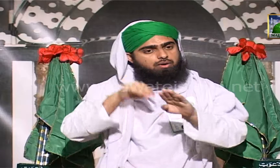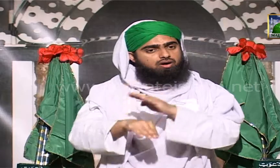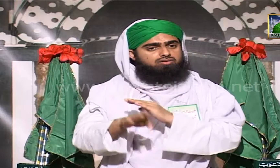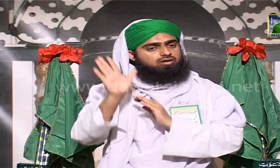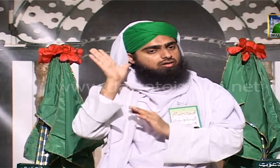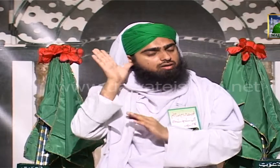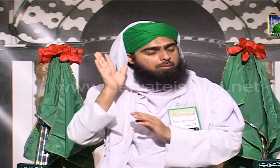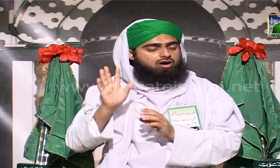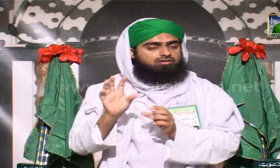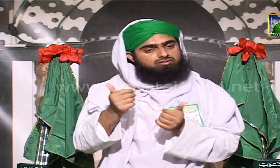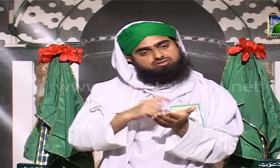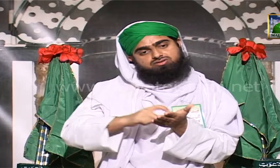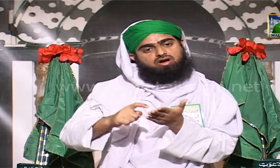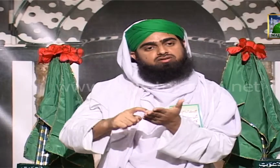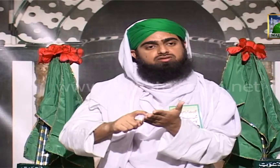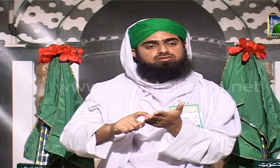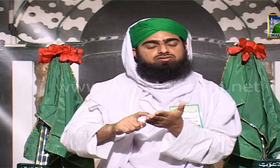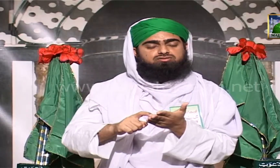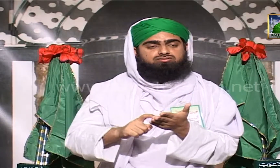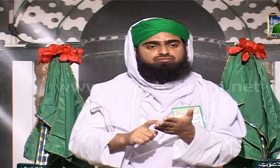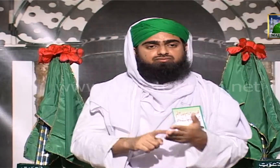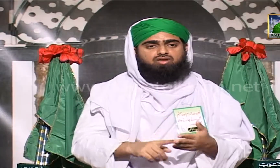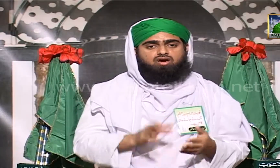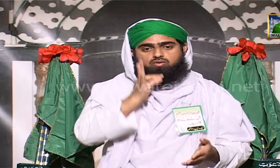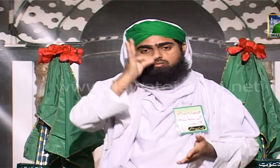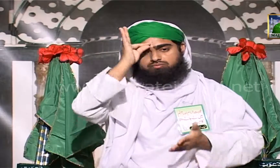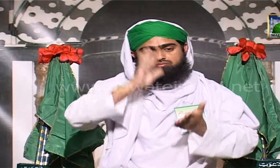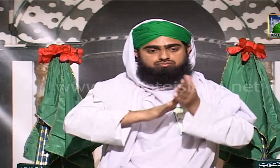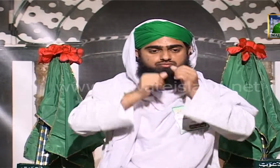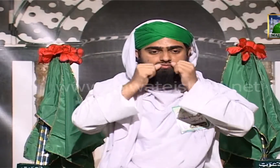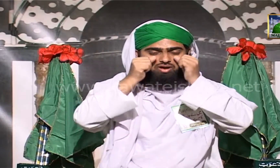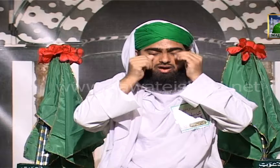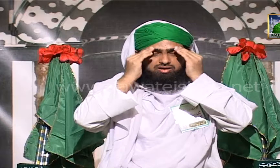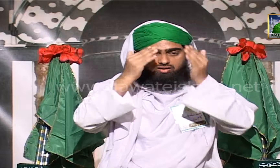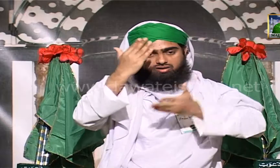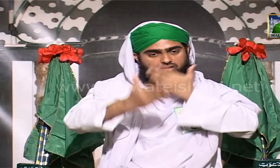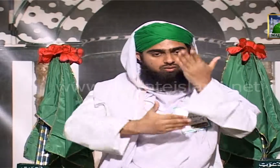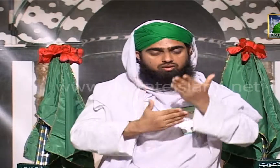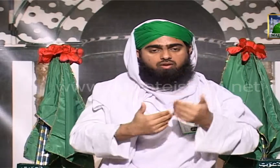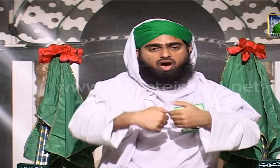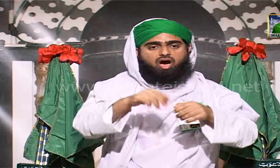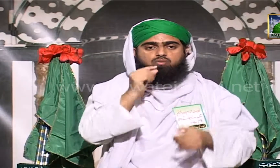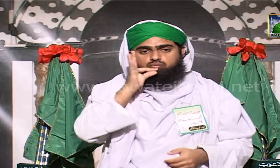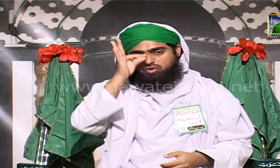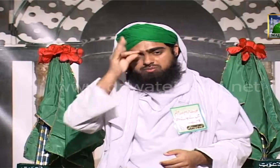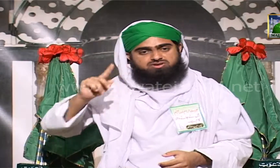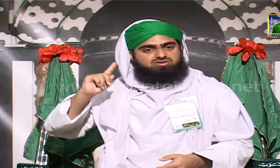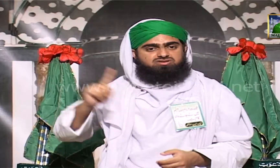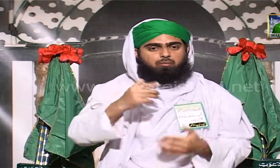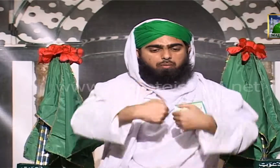حدیث شریف میں الانبیاء احیاء فی قبورہم یصلون، کہ انبیاء اپنی قبروں میں حیات ہیں اور وہ نمازیں بھی پڑھتے